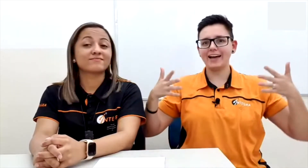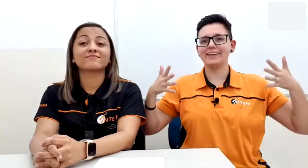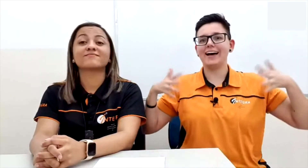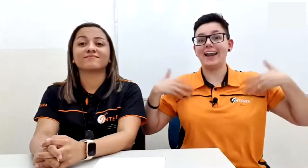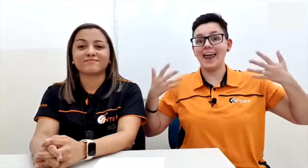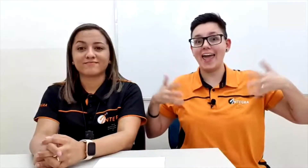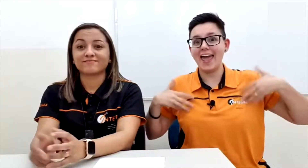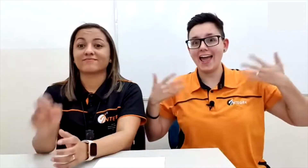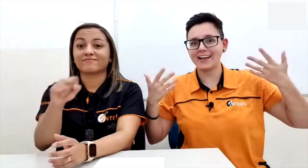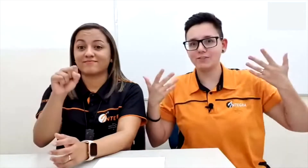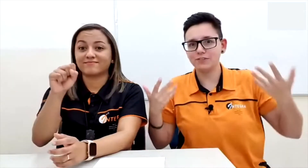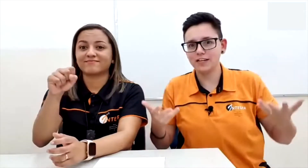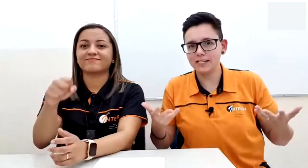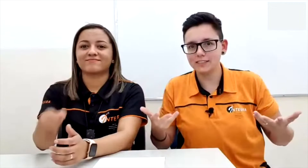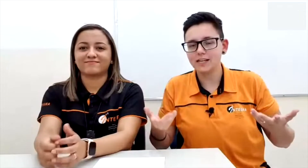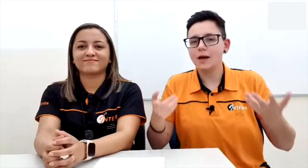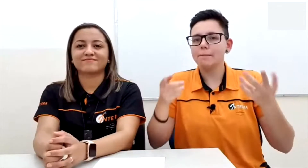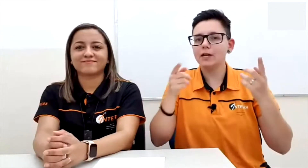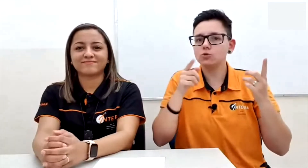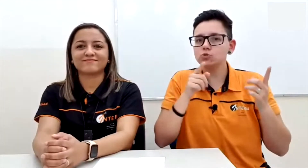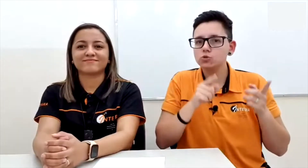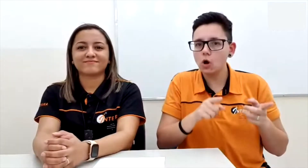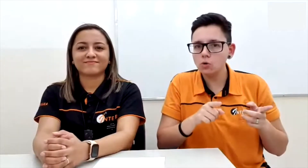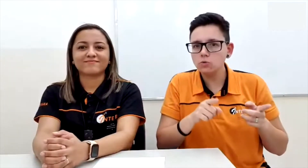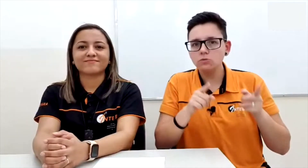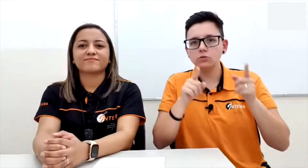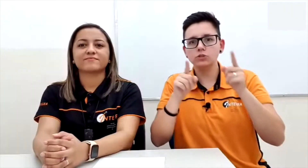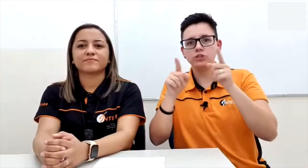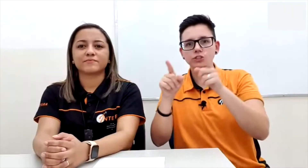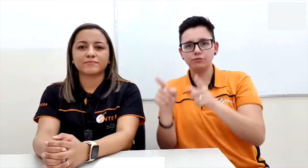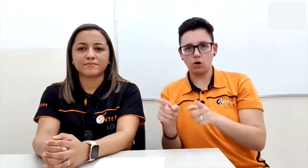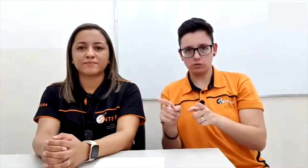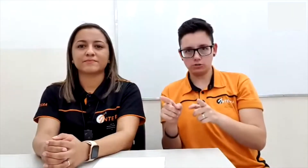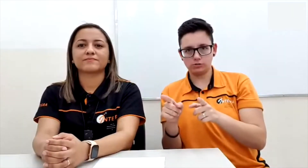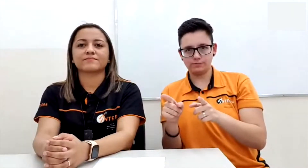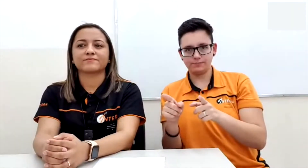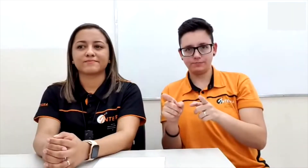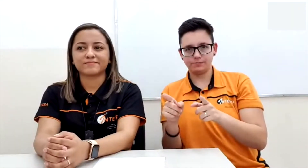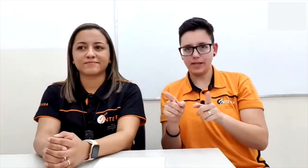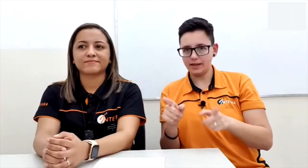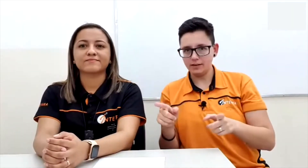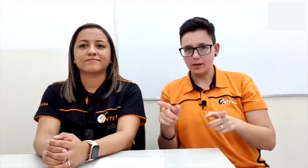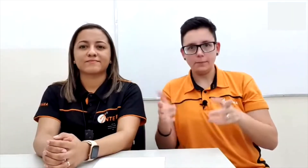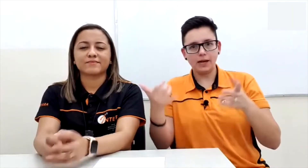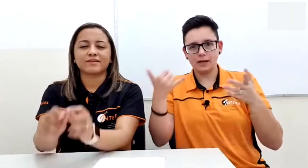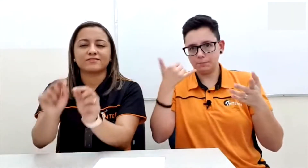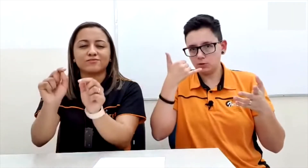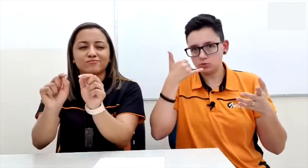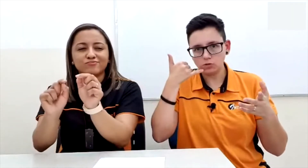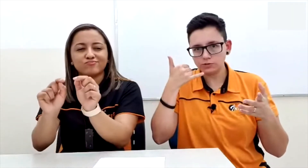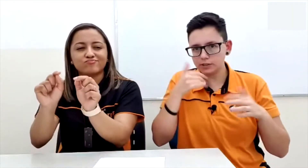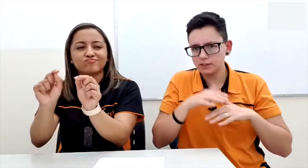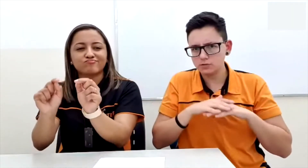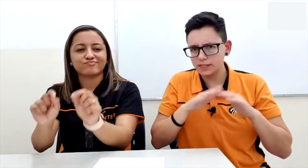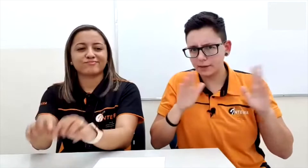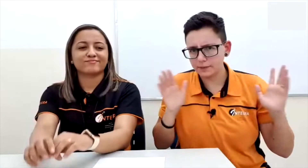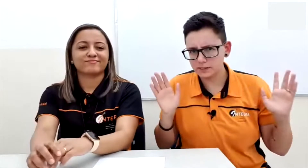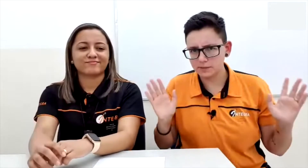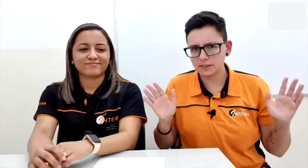animada, alegre, feliz, pelo tom de voz, né? Pelo tom de voz você consegue perceber se a